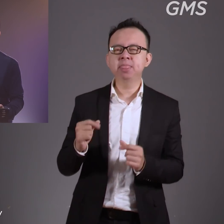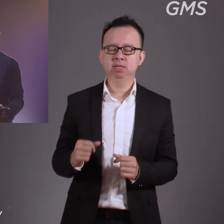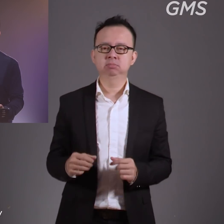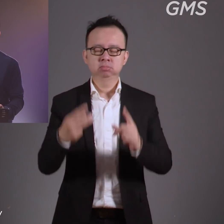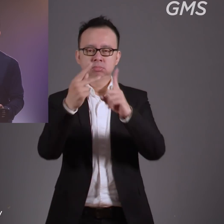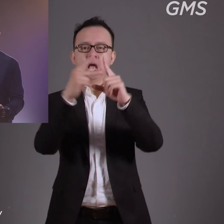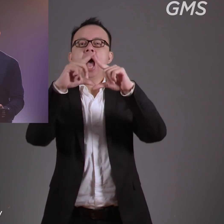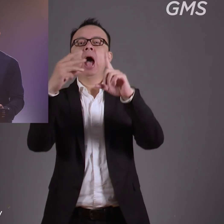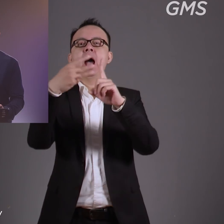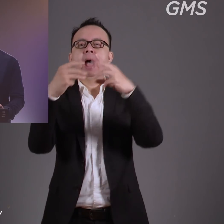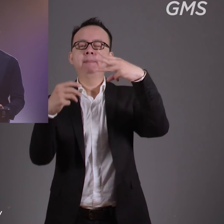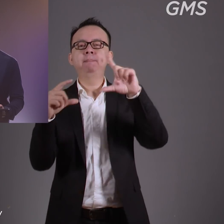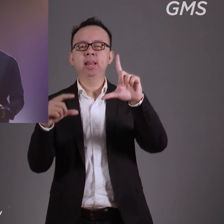kukunya.